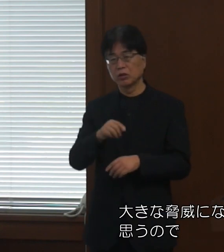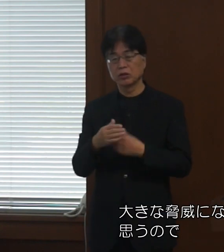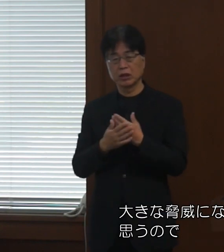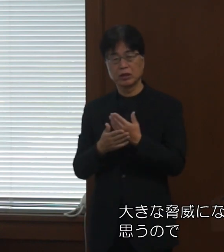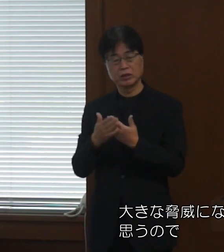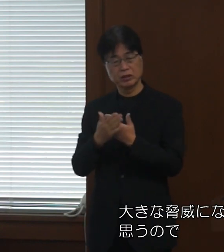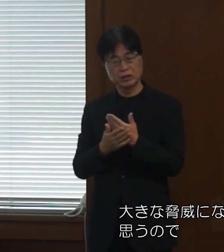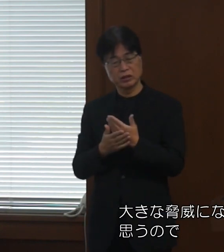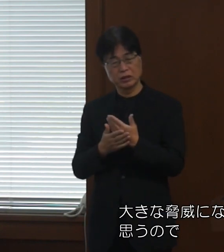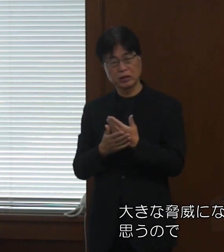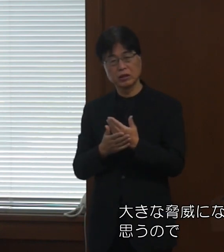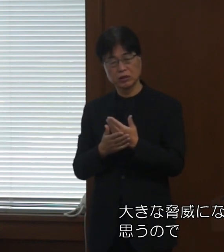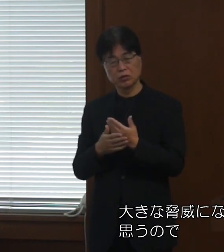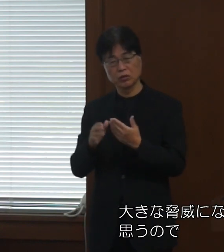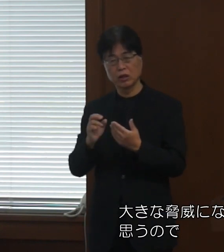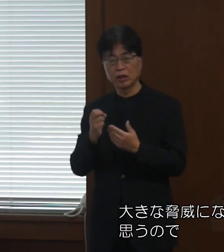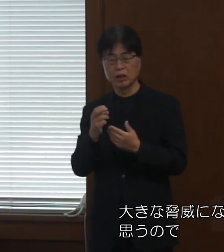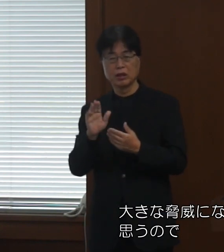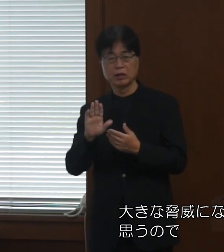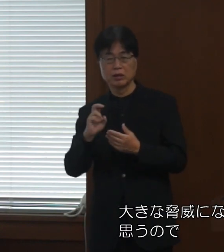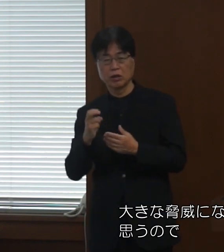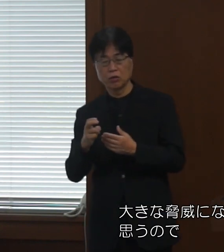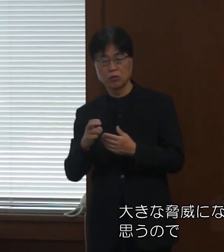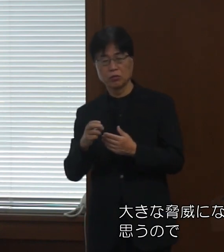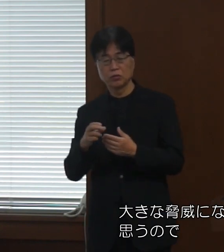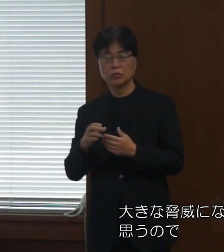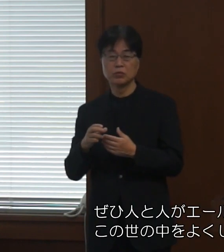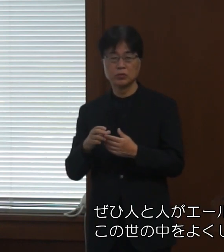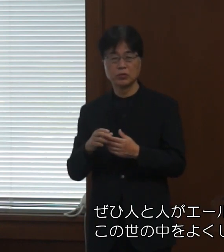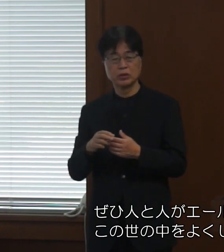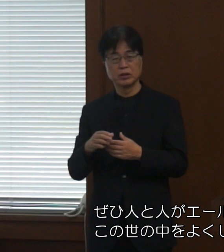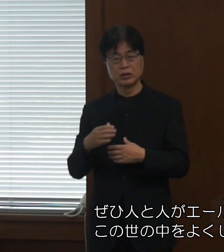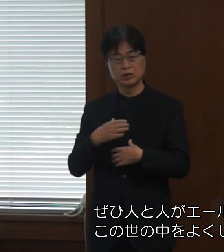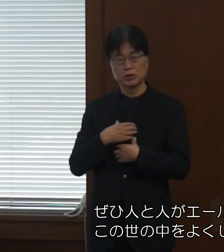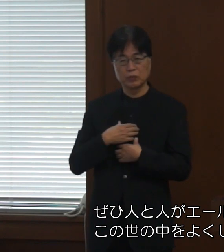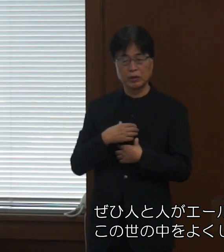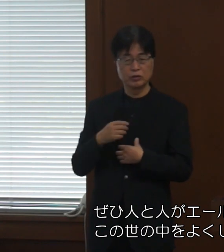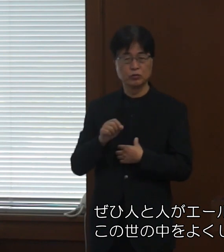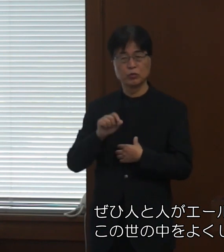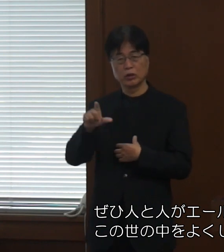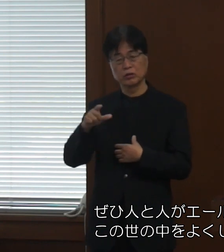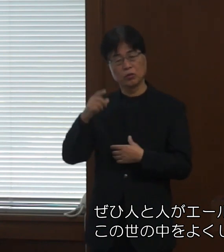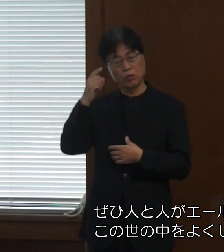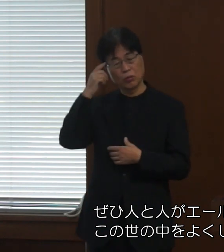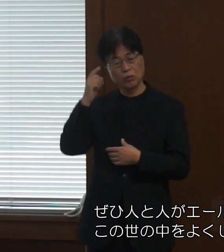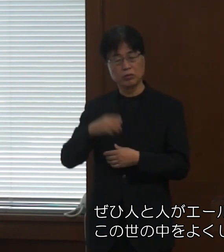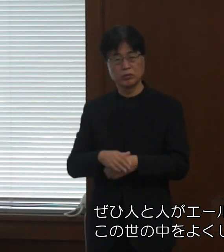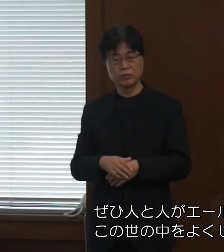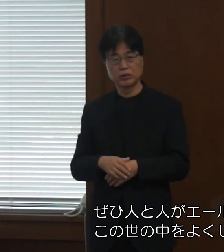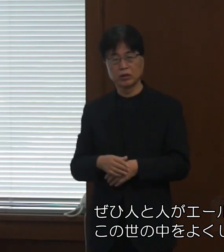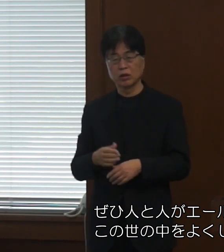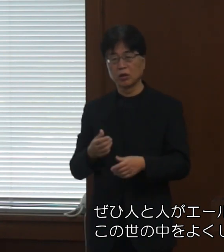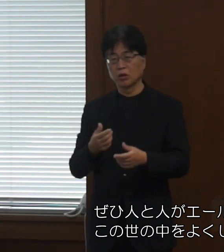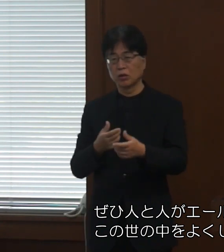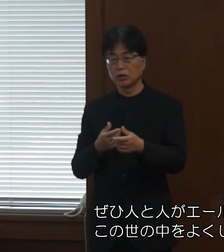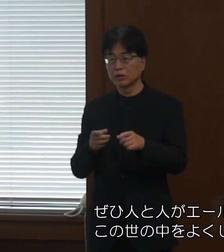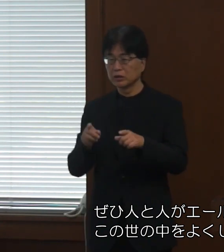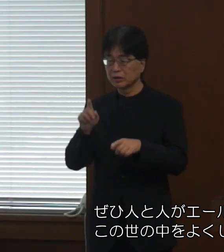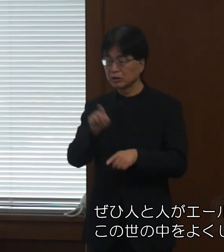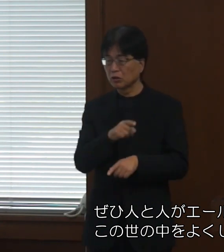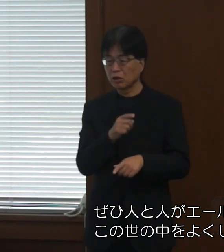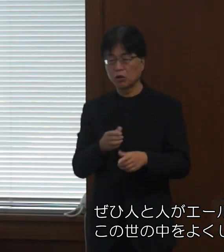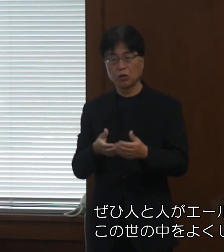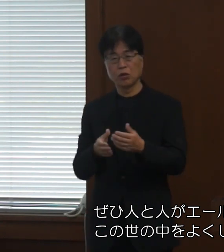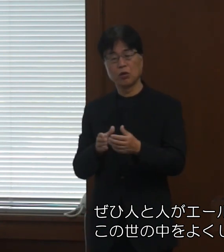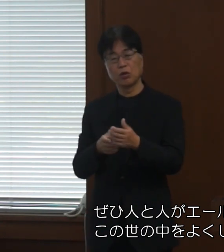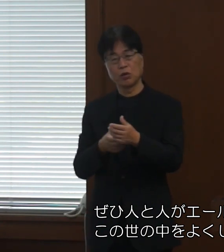大きな脅威になっていくのではないかというふうに思うのでぜひあの人と人がエールを送りあうっていう